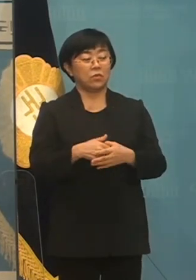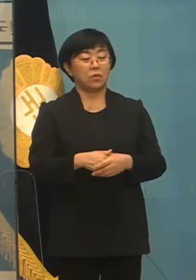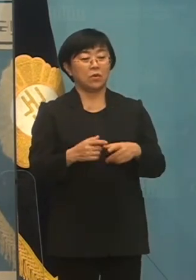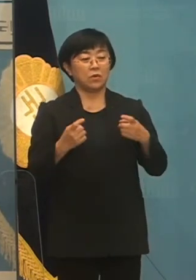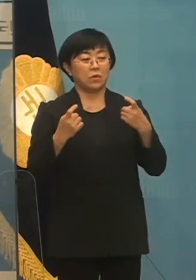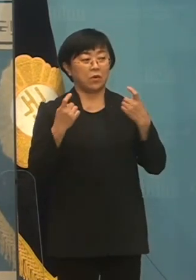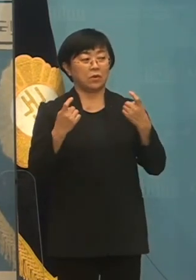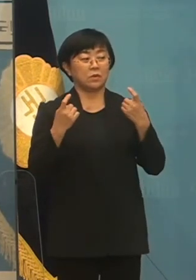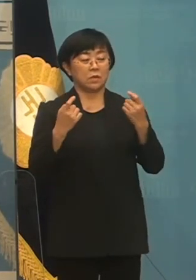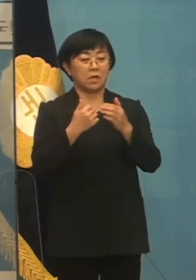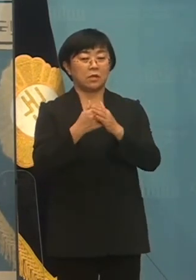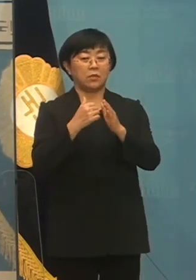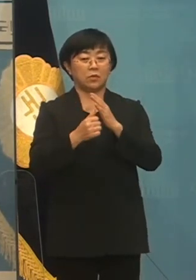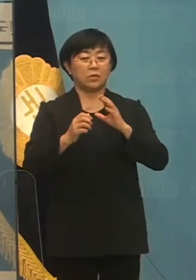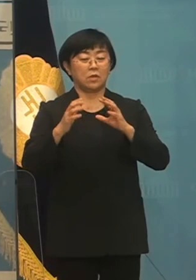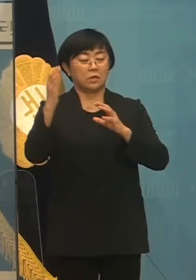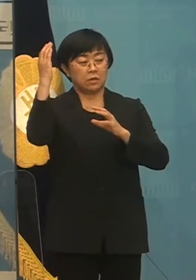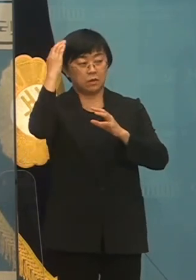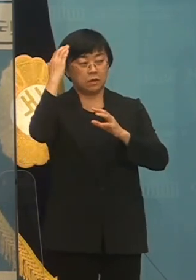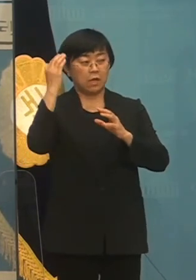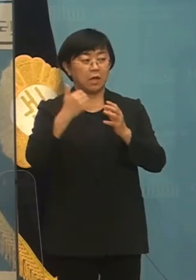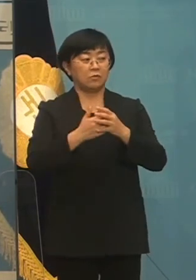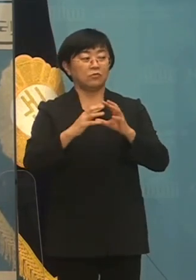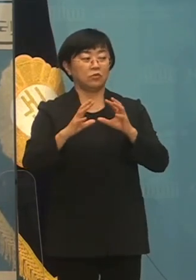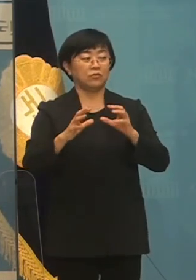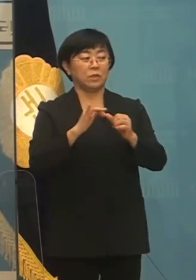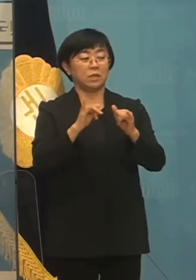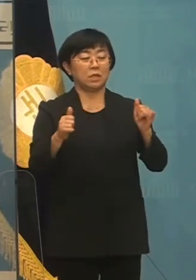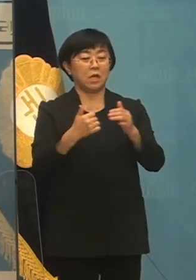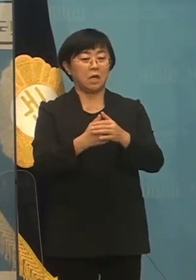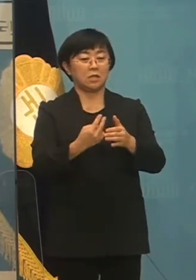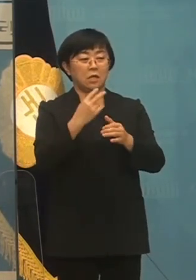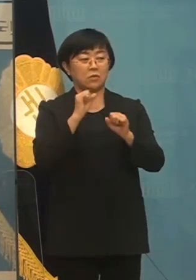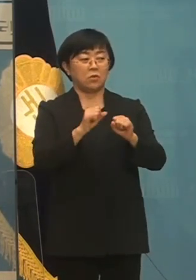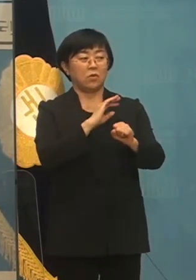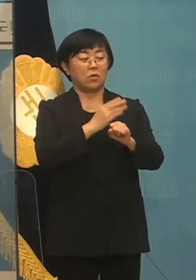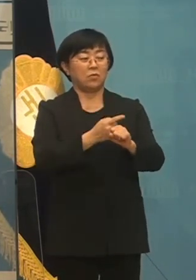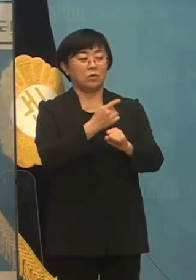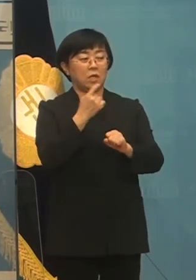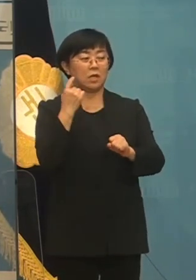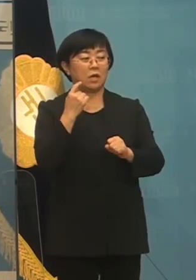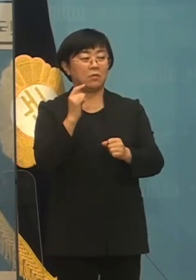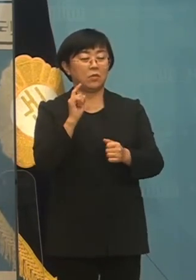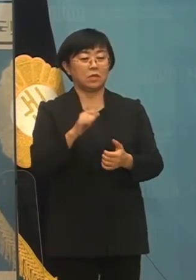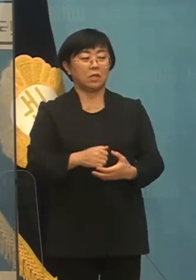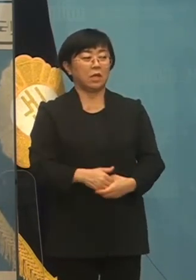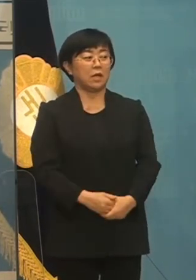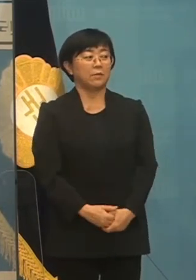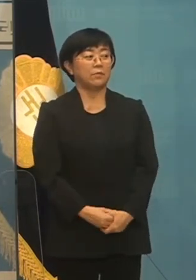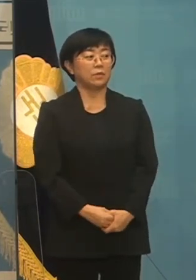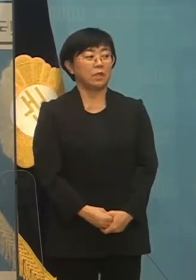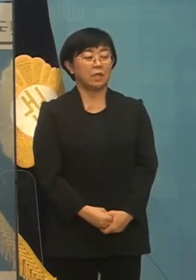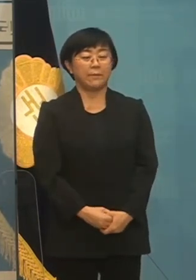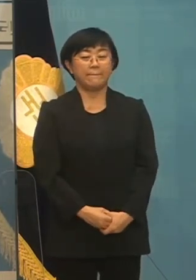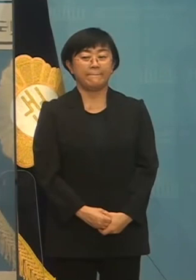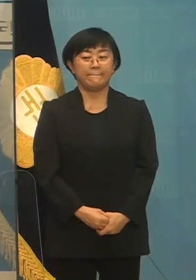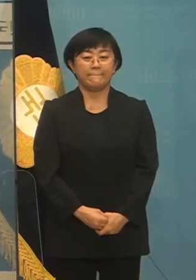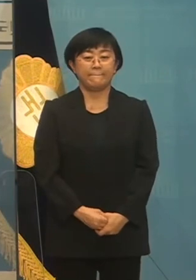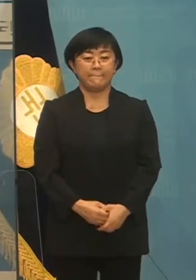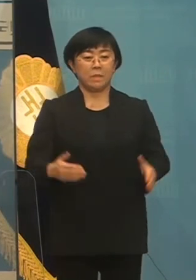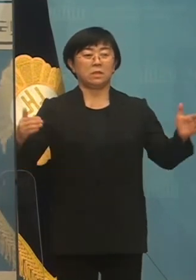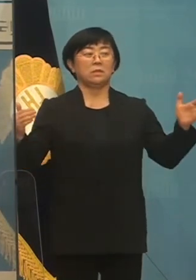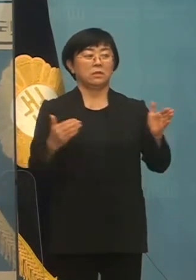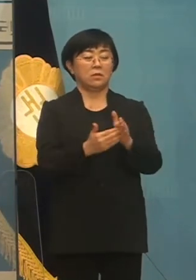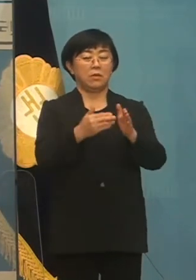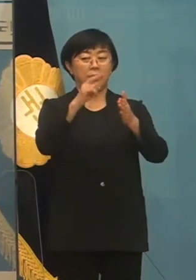여행사 대표도 대한민국 국민이다. 생존권을 보장하라. 보장하라! 보장하라! 보장하라!